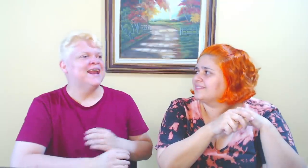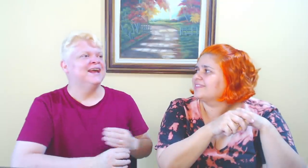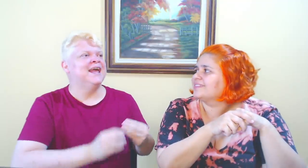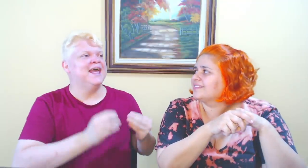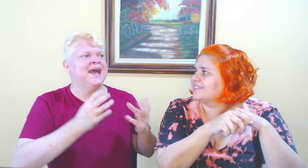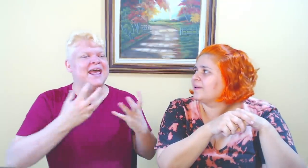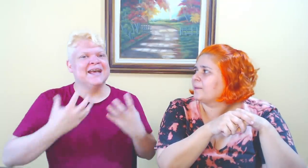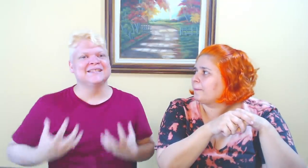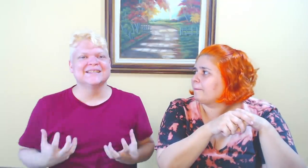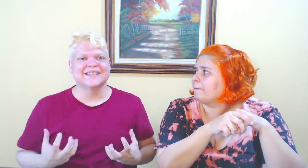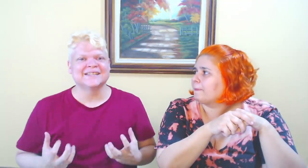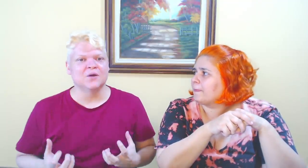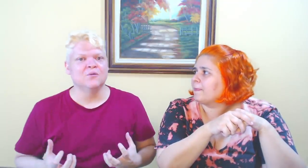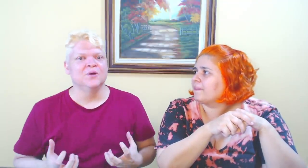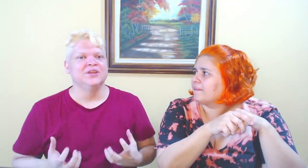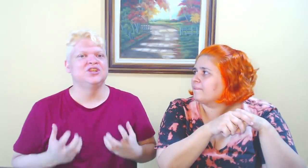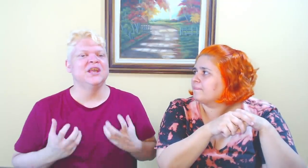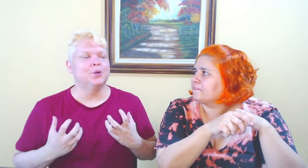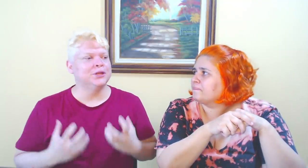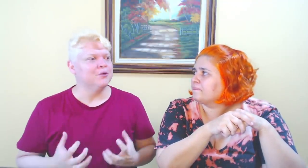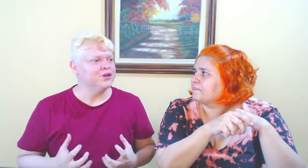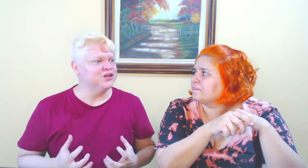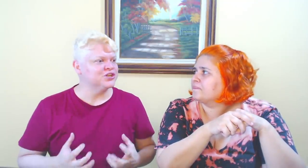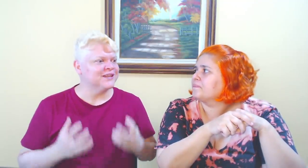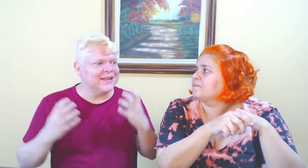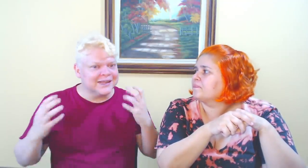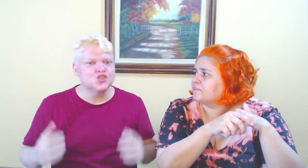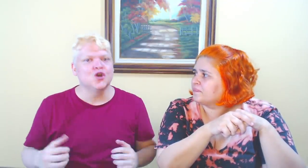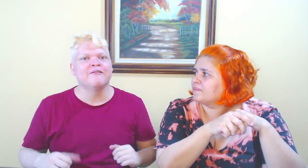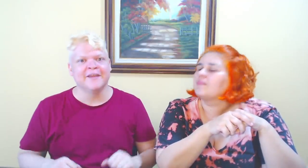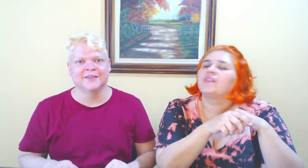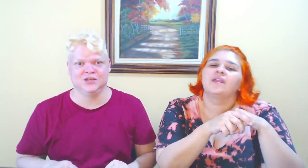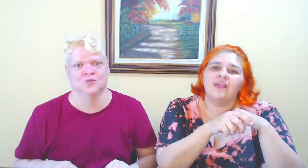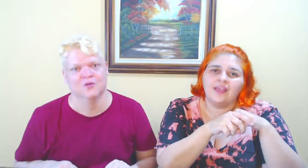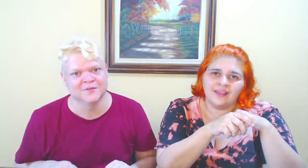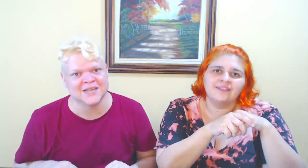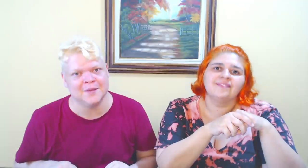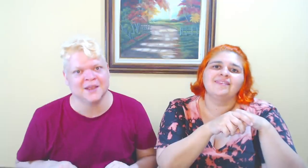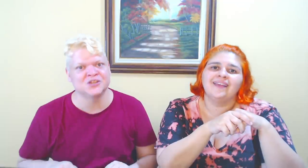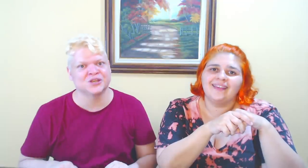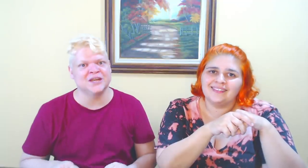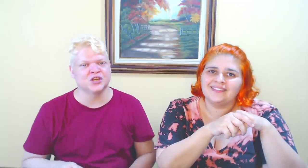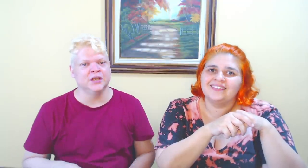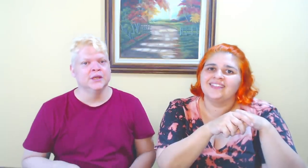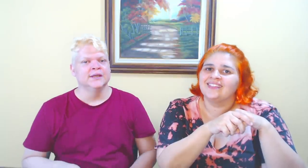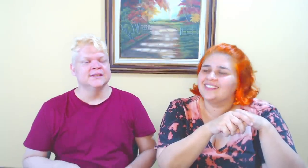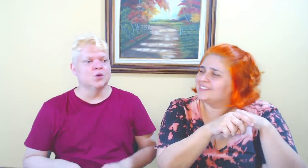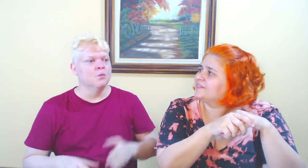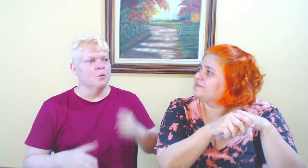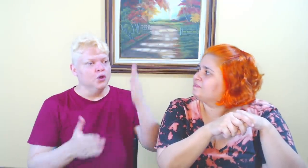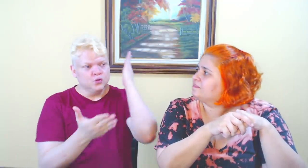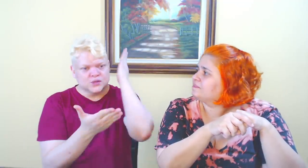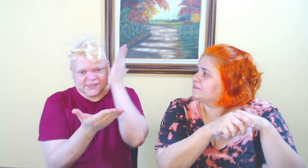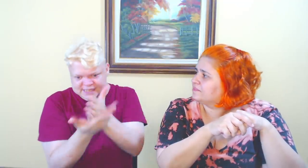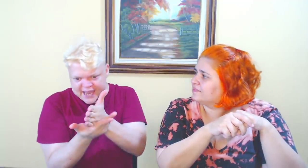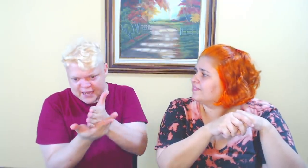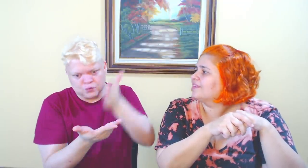É a sensação De ter protagonista Da década de 90 De novo Sabe Aqueles caras que São muito certos